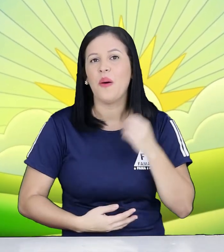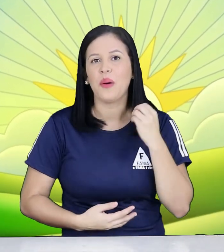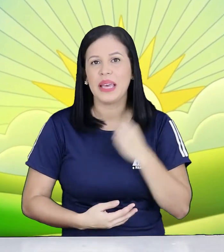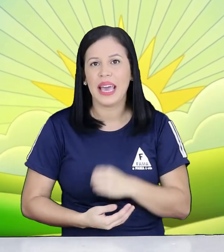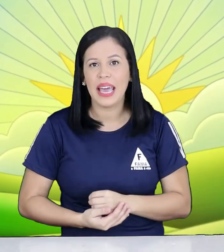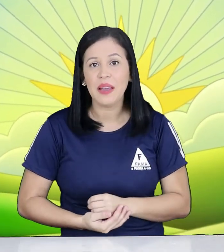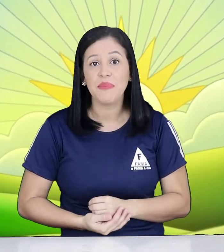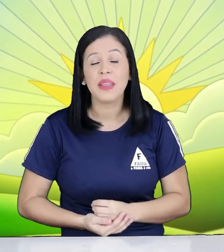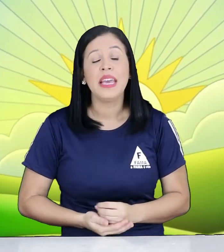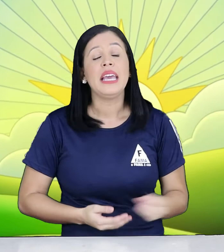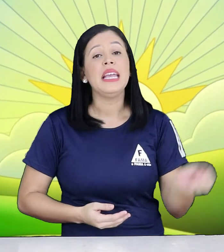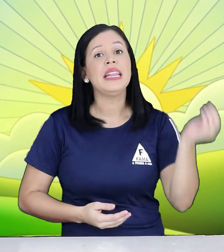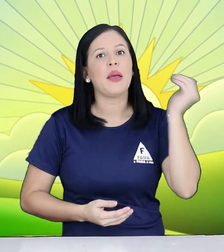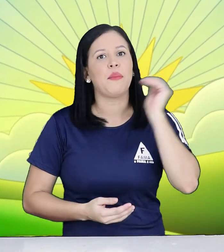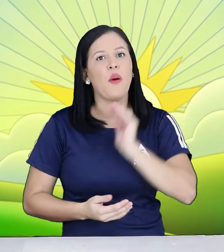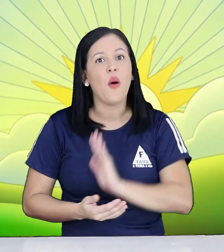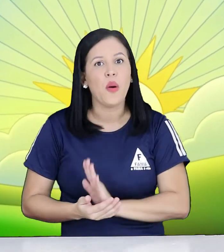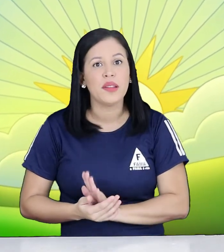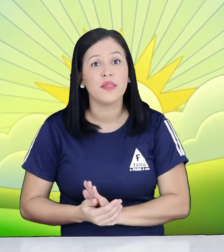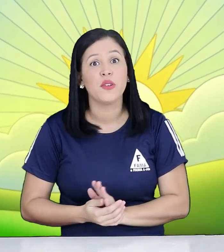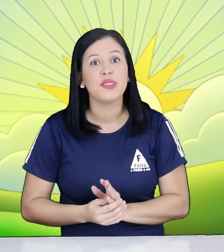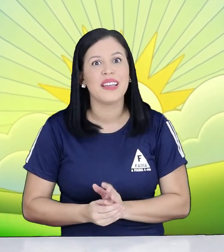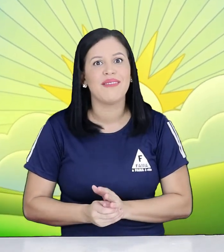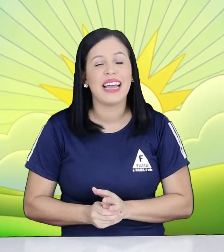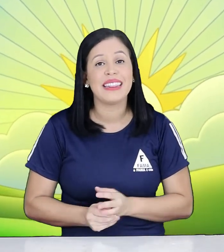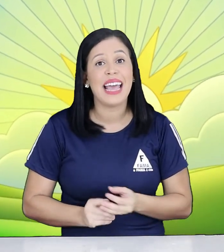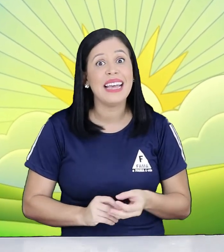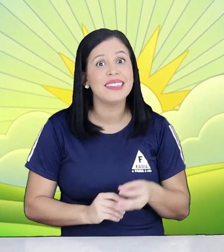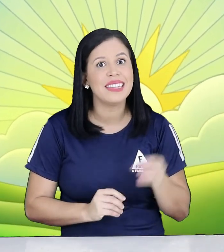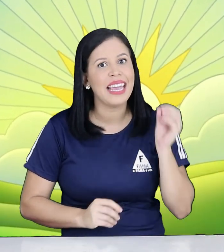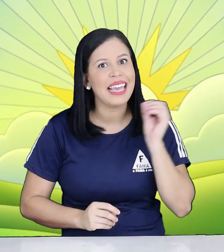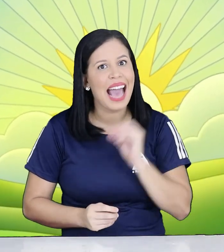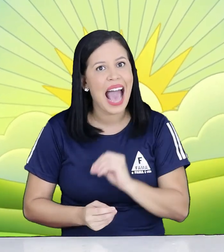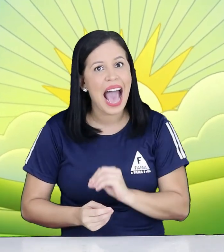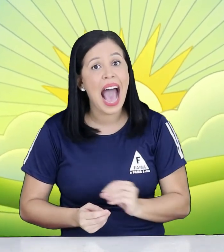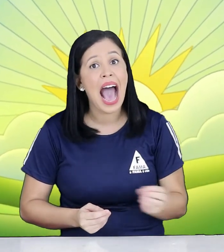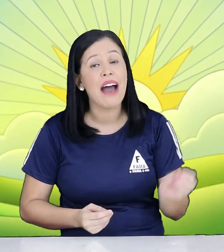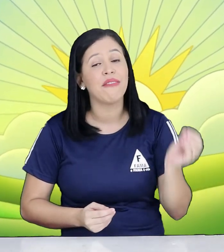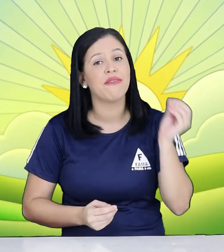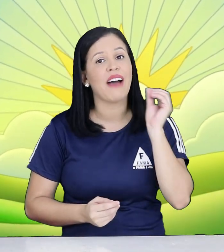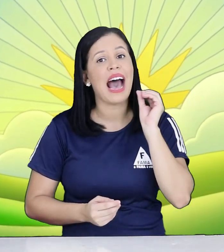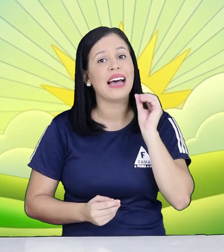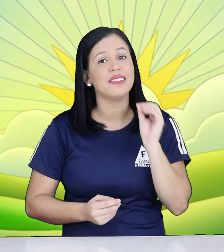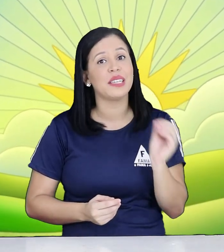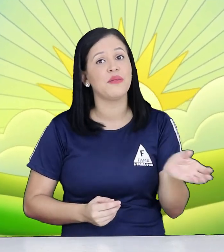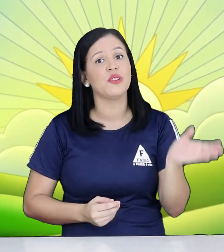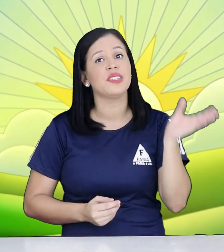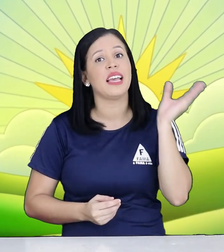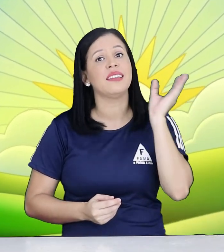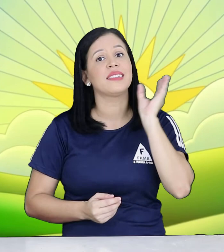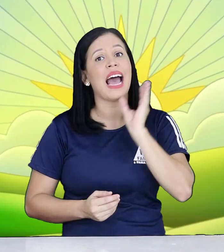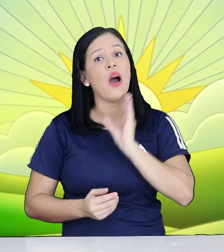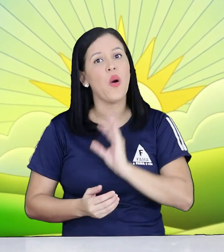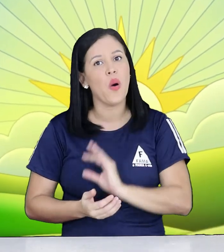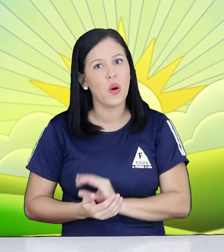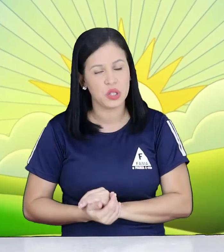ok? E depois você vai desenhar a fase que você está